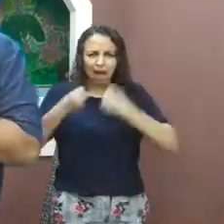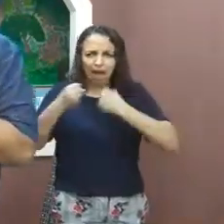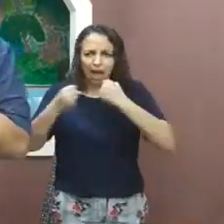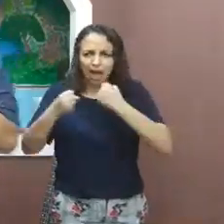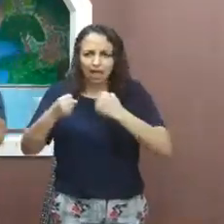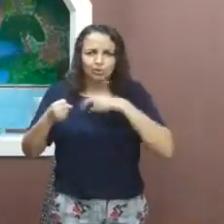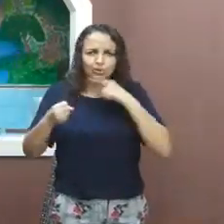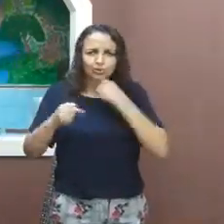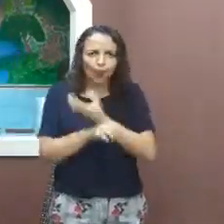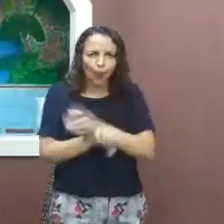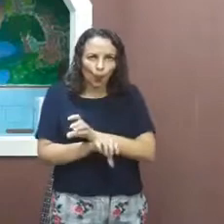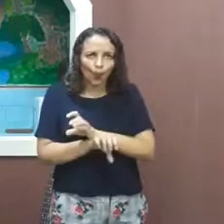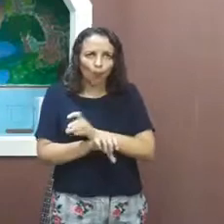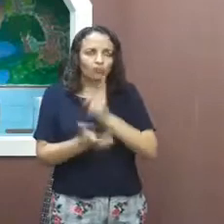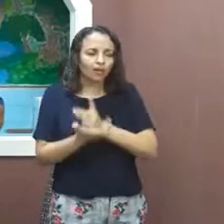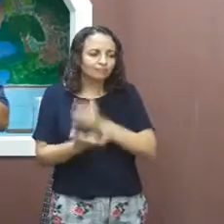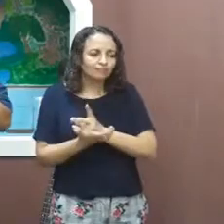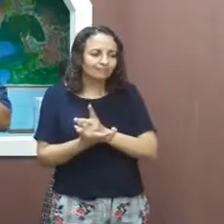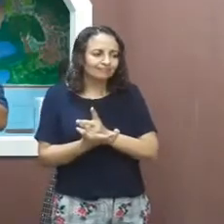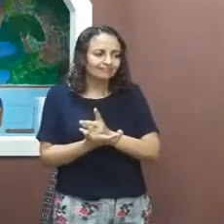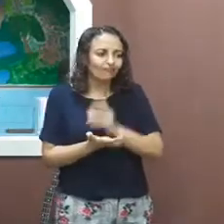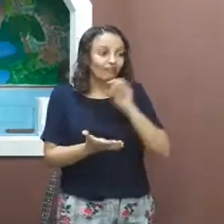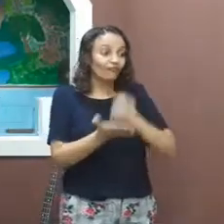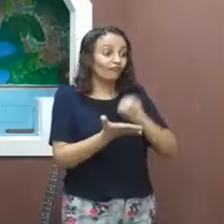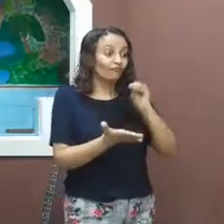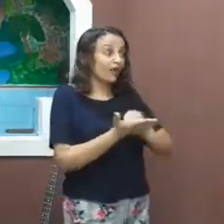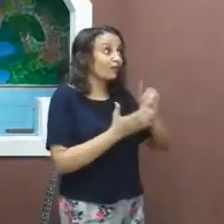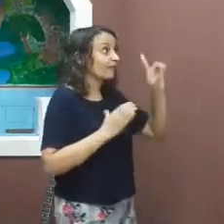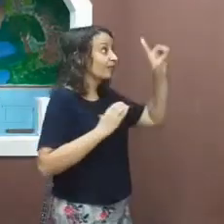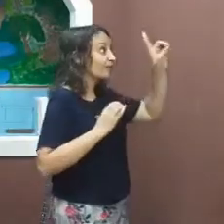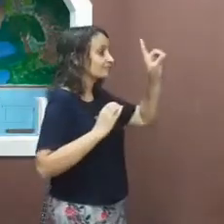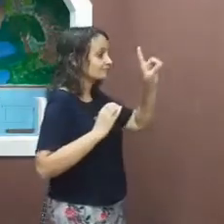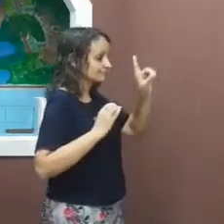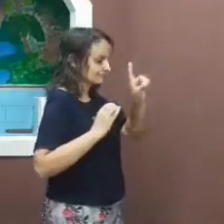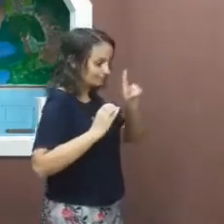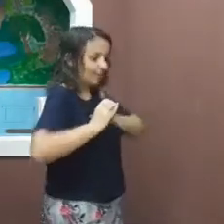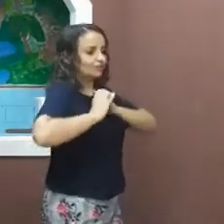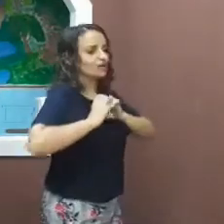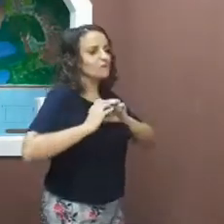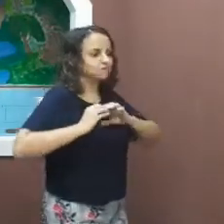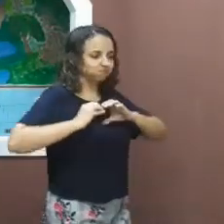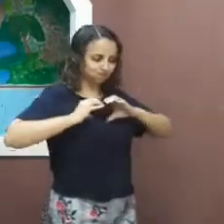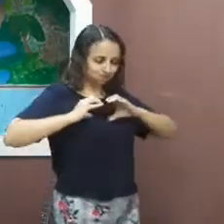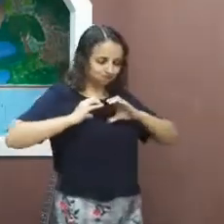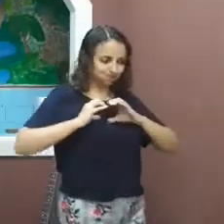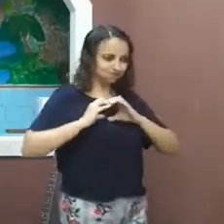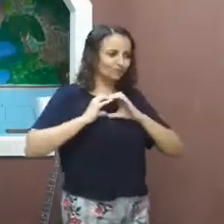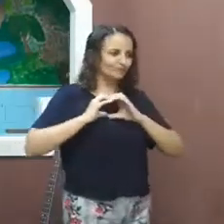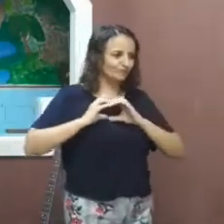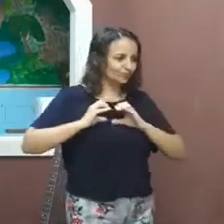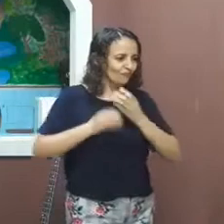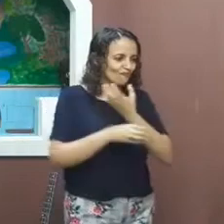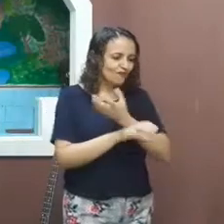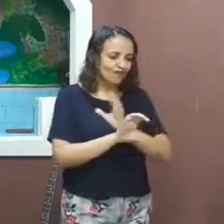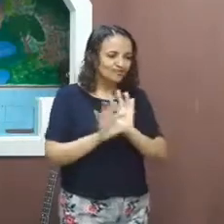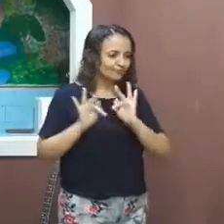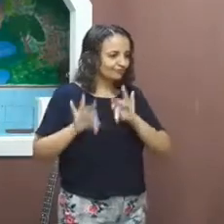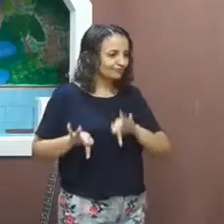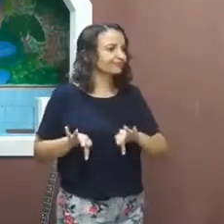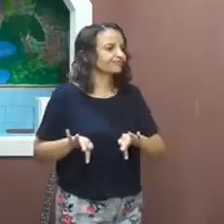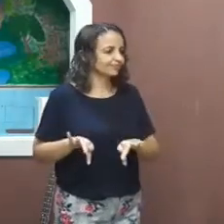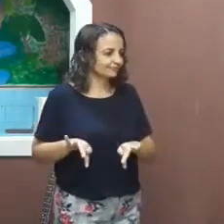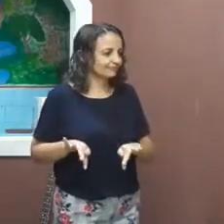eu te digo uma coisa: a corrida atrás do dinheiro é uma corrida que ninguém ganha, porque, rapaz, a